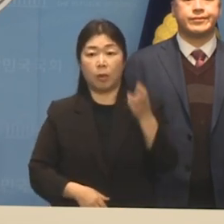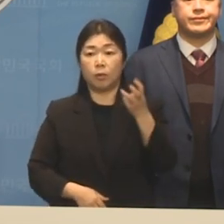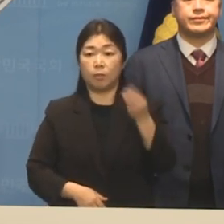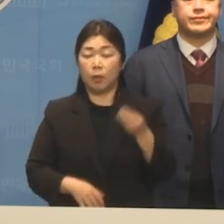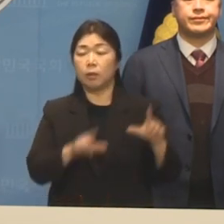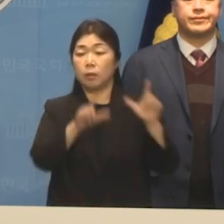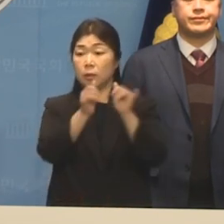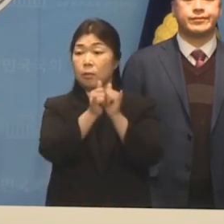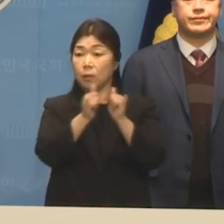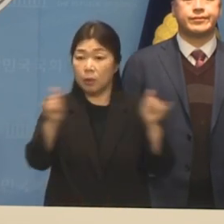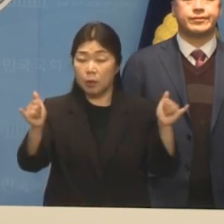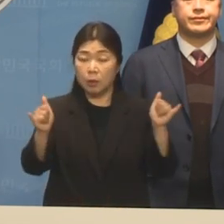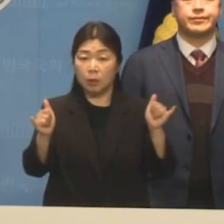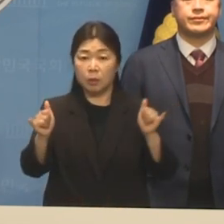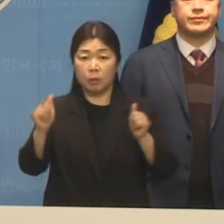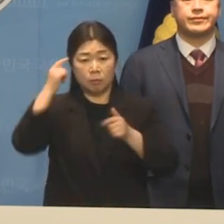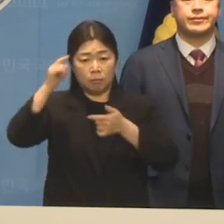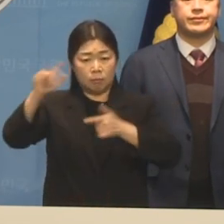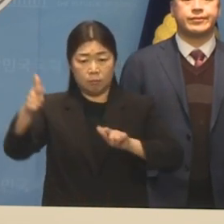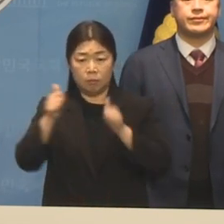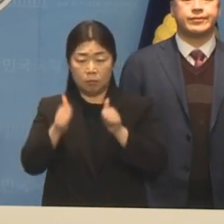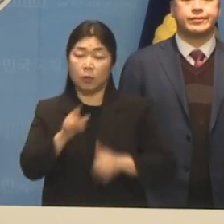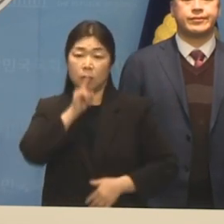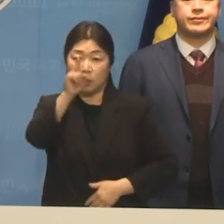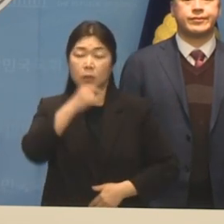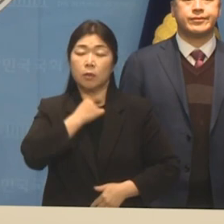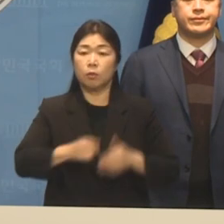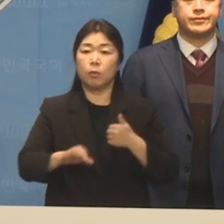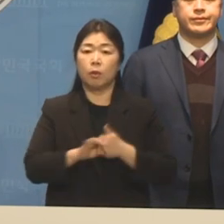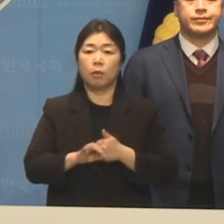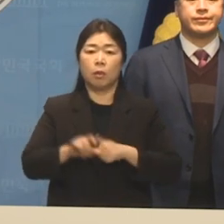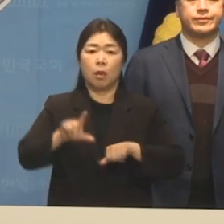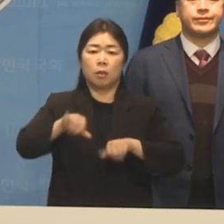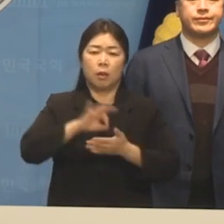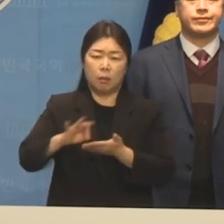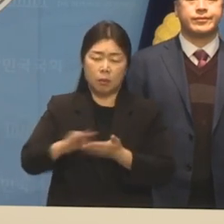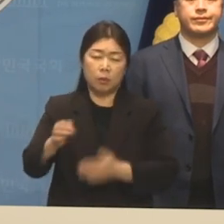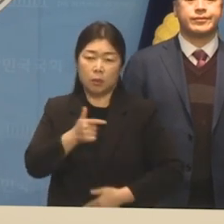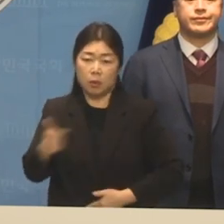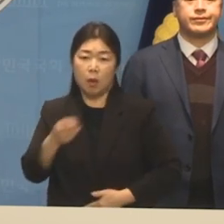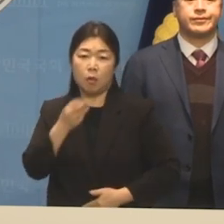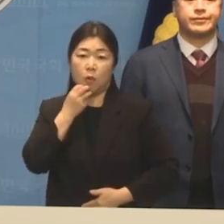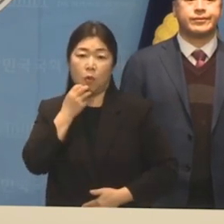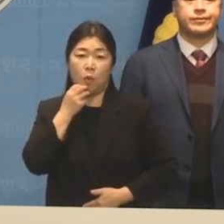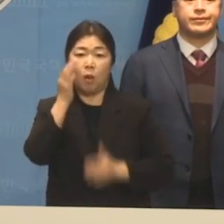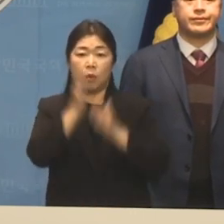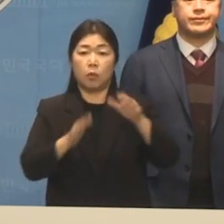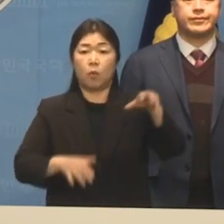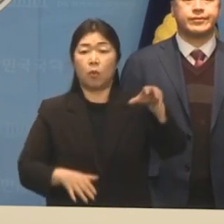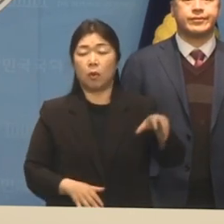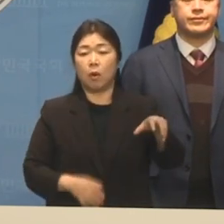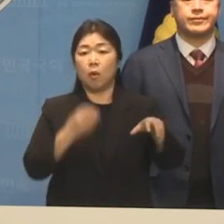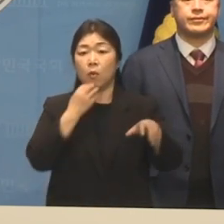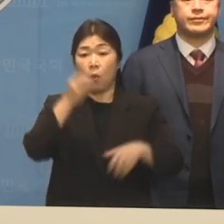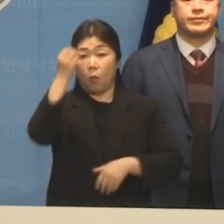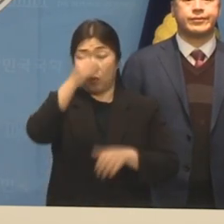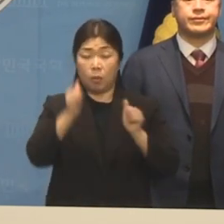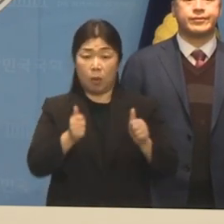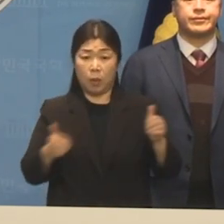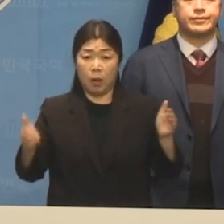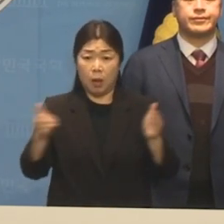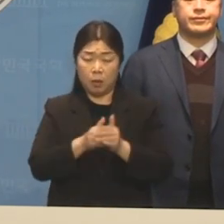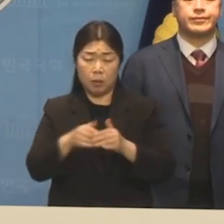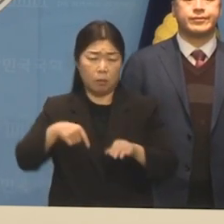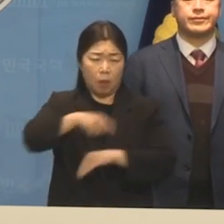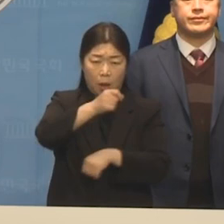시민들은 항소심 재판을 하기 위해 많은 시간과 비용을 들여 서울 서초동에 있는 서울 고등법원까지 가야